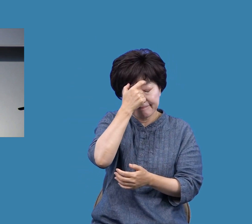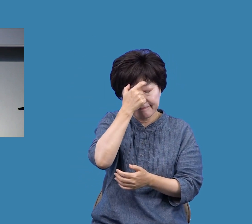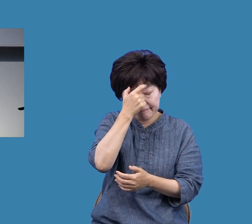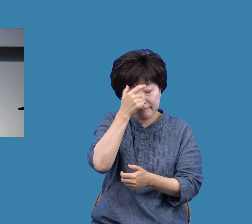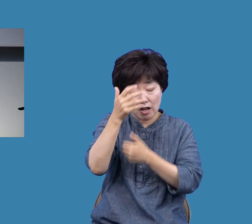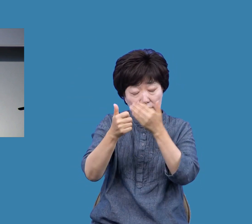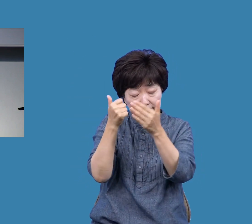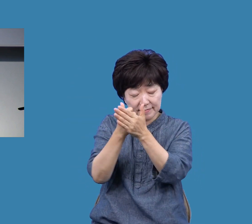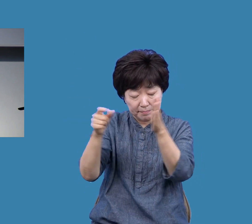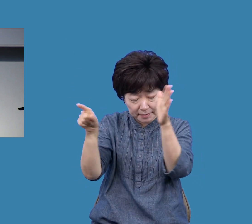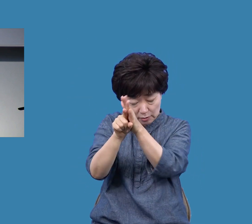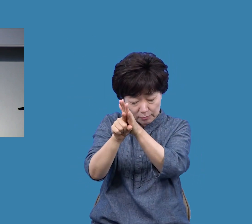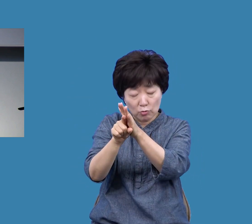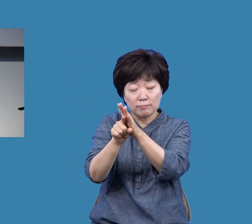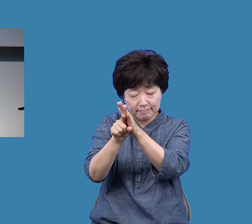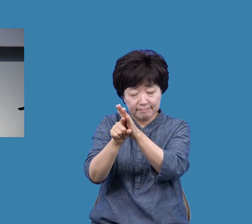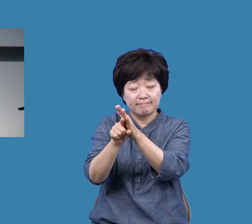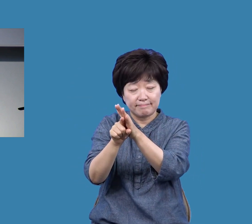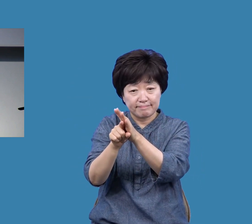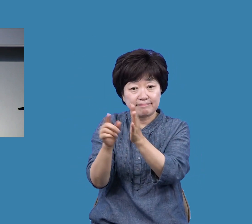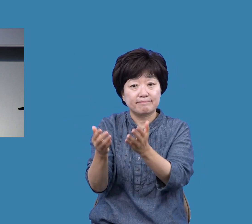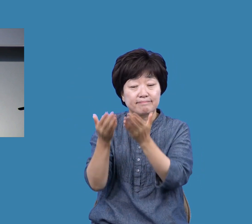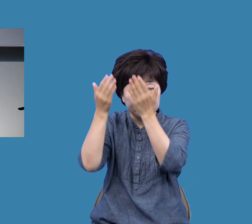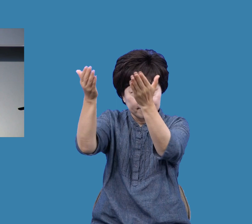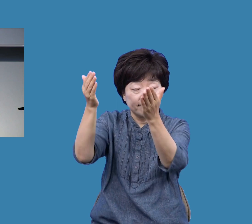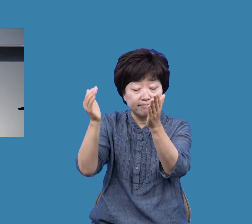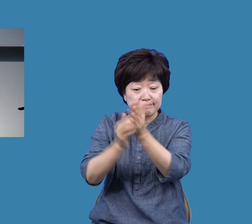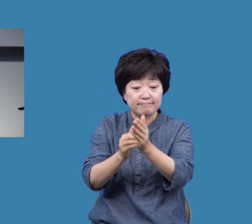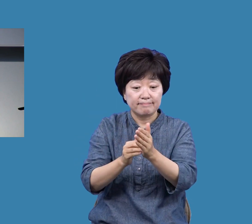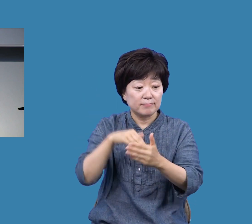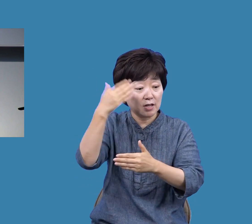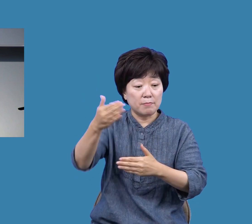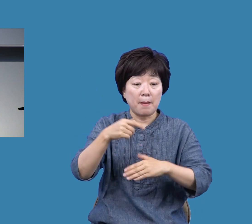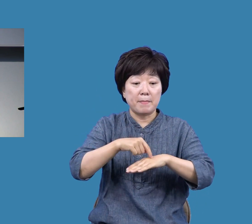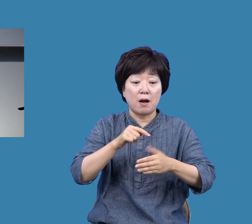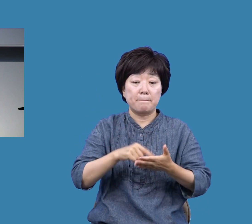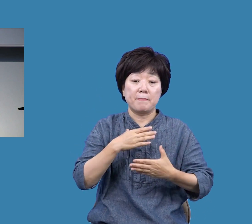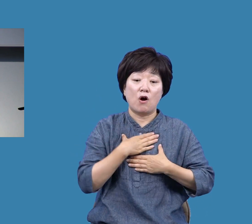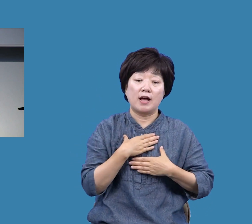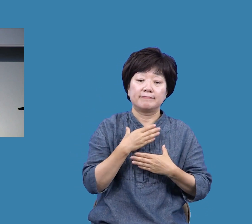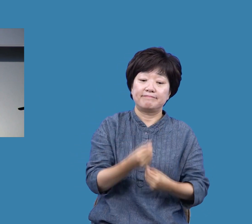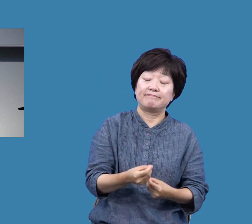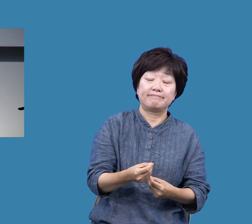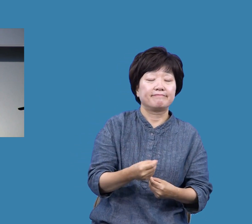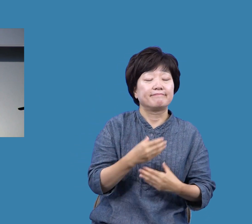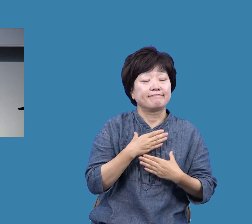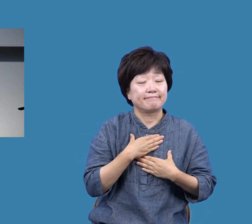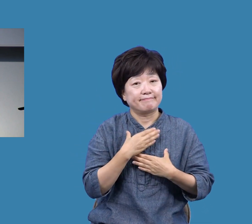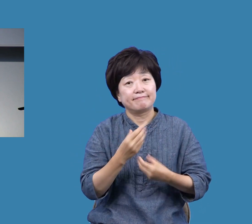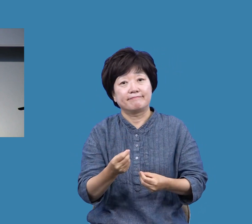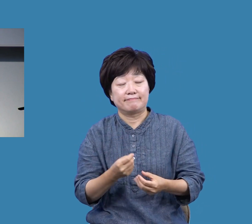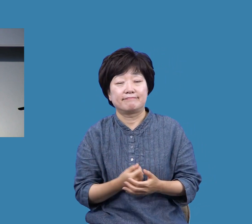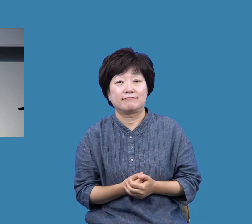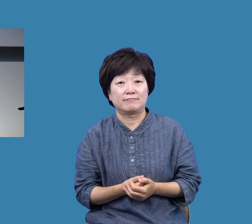정말 믿음으로 가고, 그러면 그 다음에는 그냥 평안이 있는 거야. 아멘.